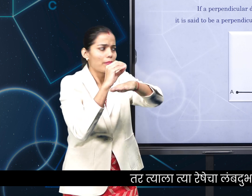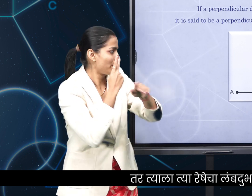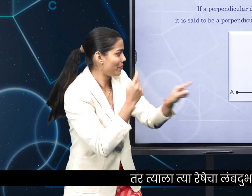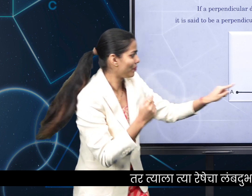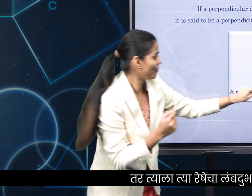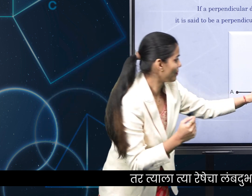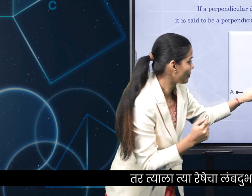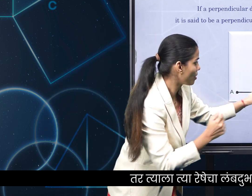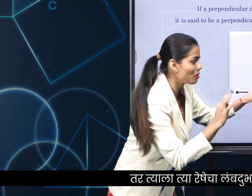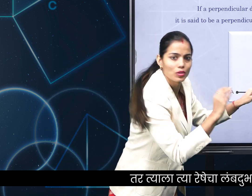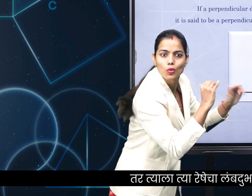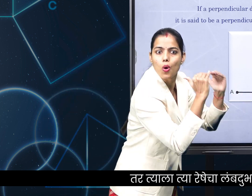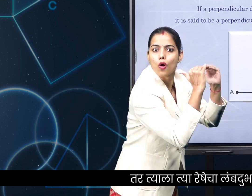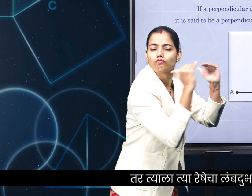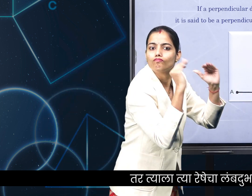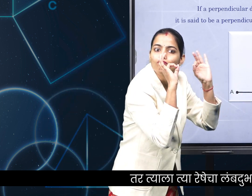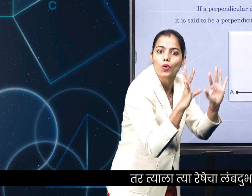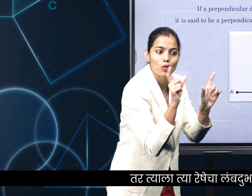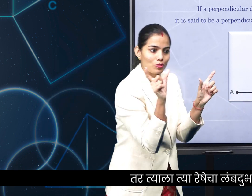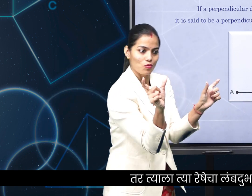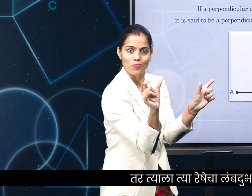तर त्याला त्या रेषेचा लंब दुभाजक म्हणतात.